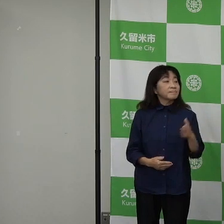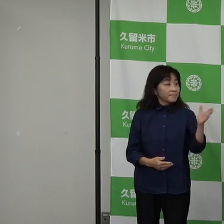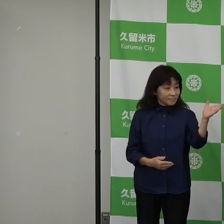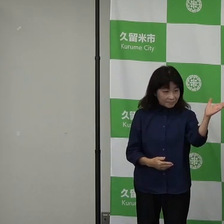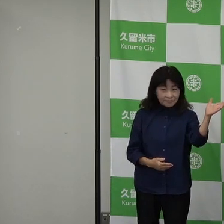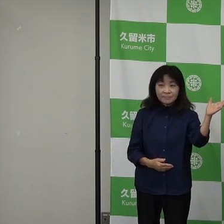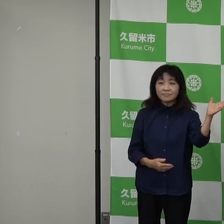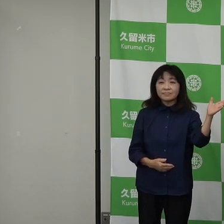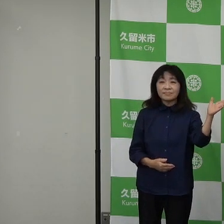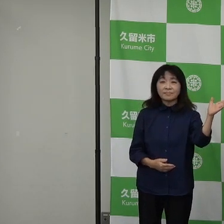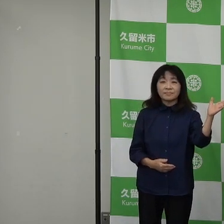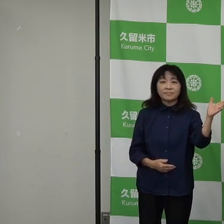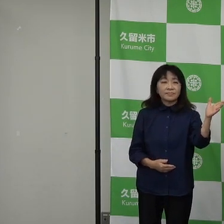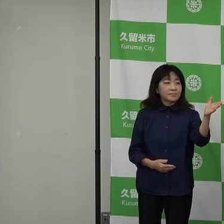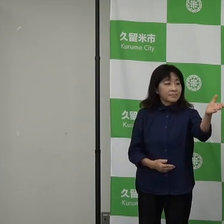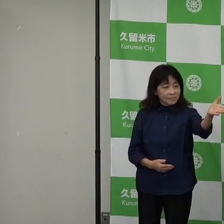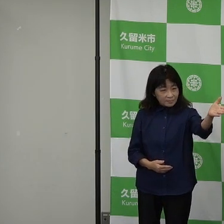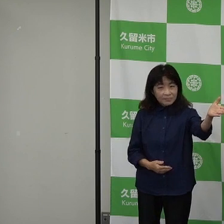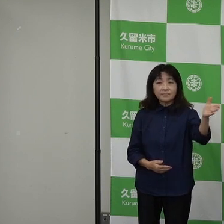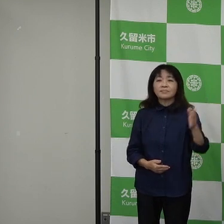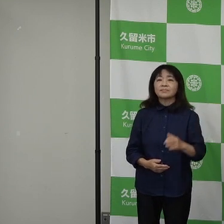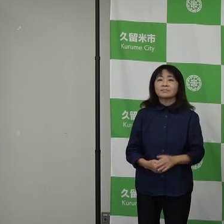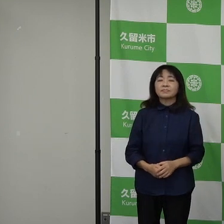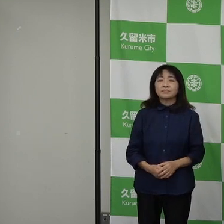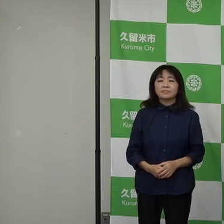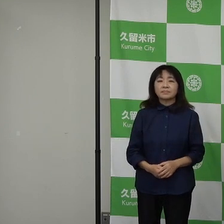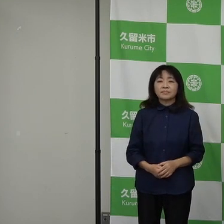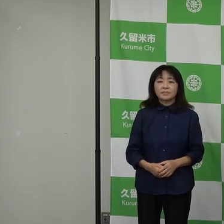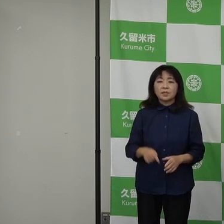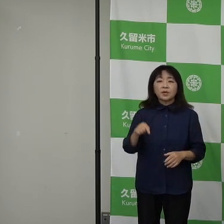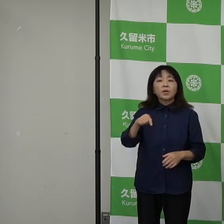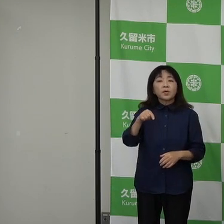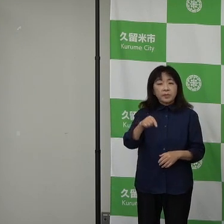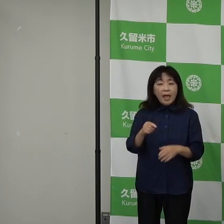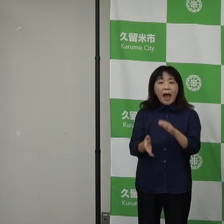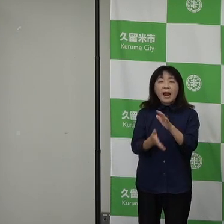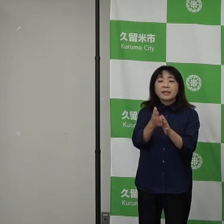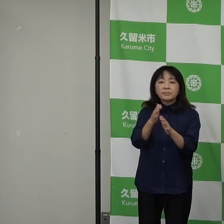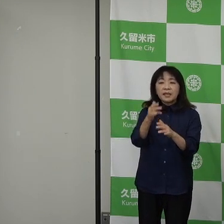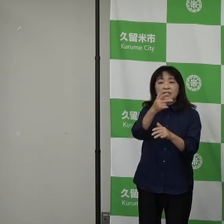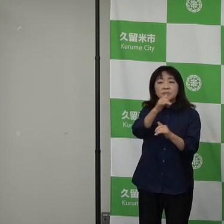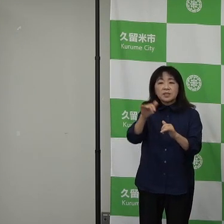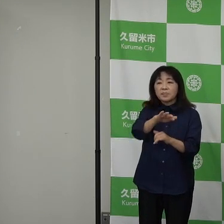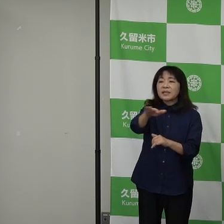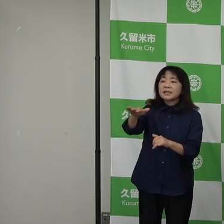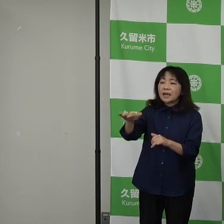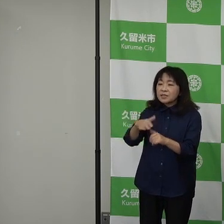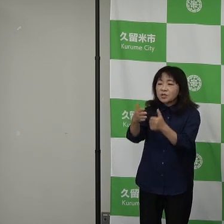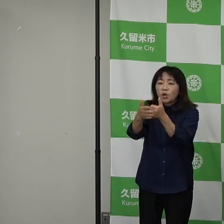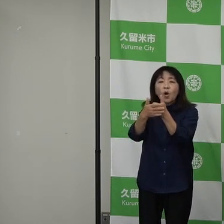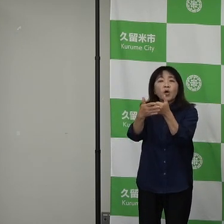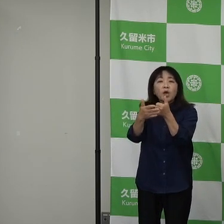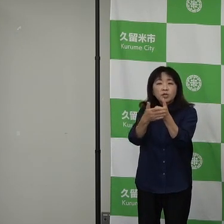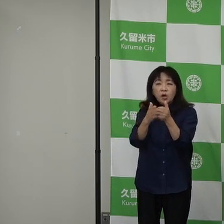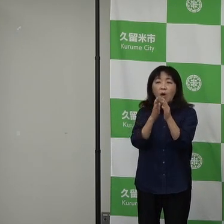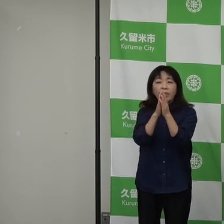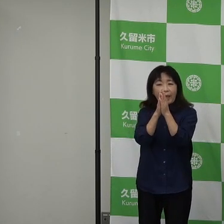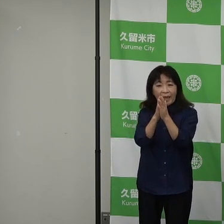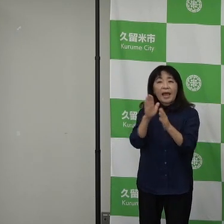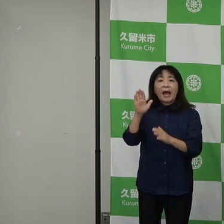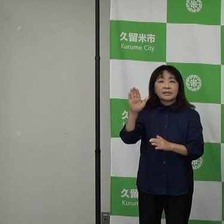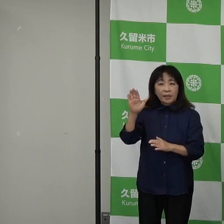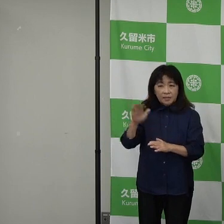次に、こちらの前になりますが、ここでまた改めて市民の皆様のご協力をお願いにな